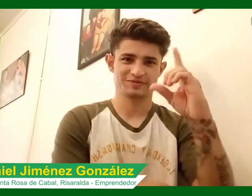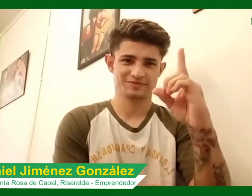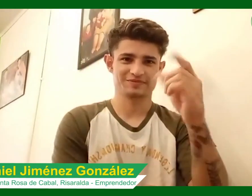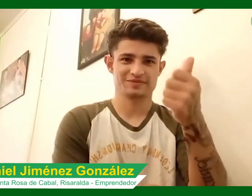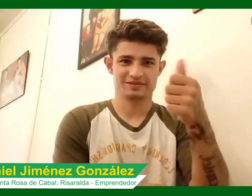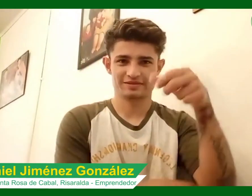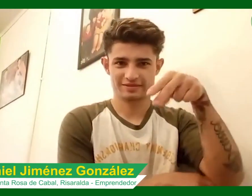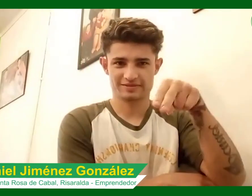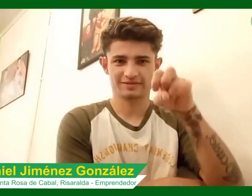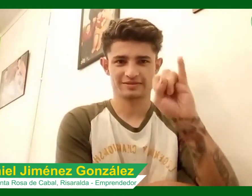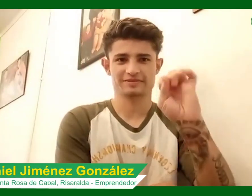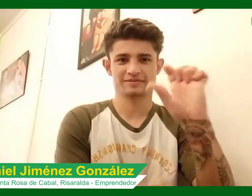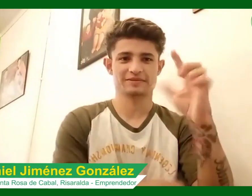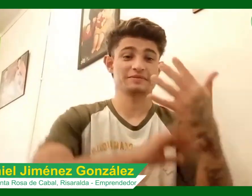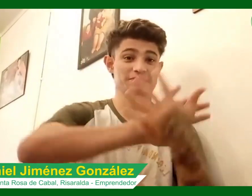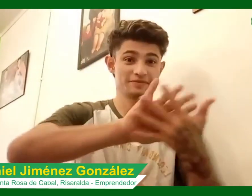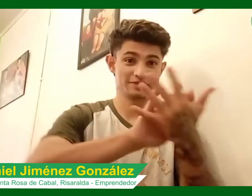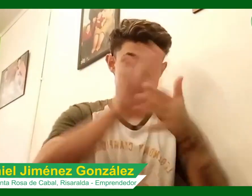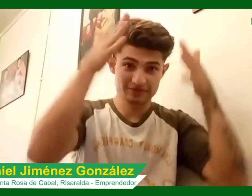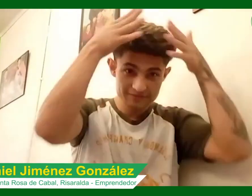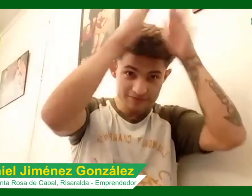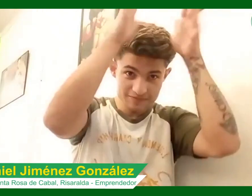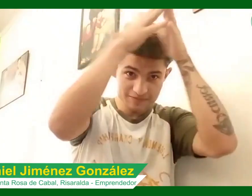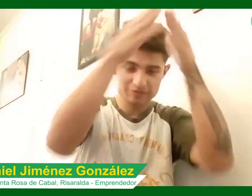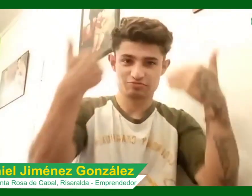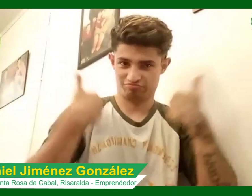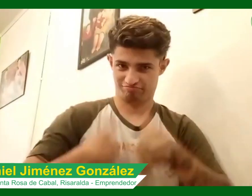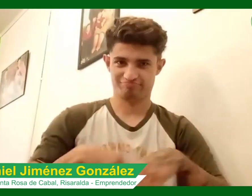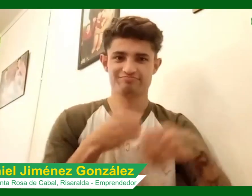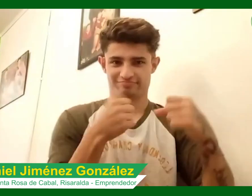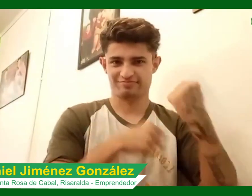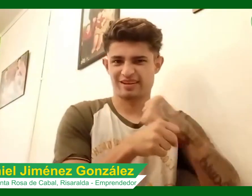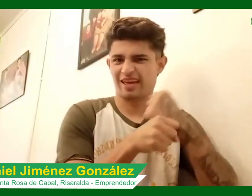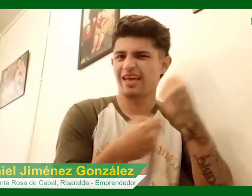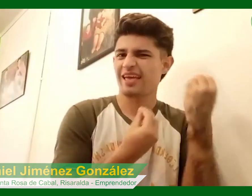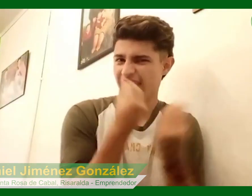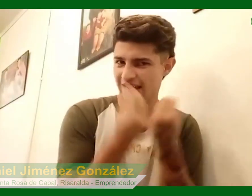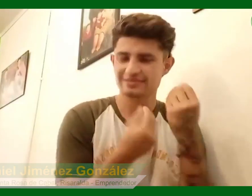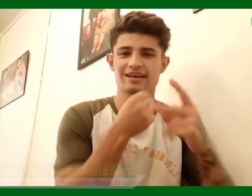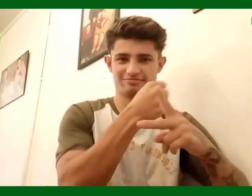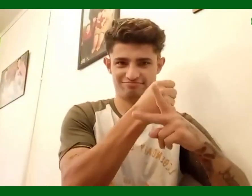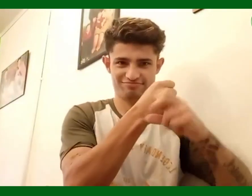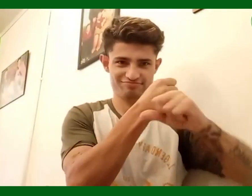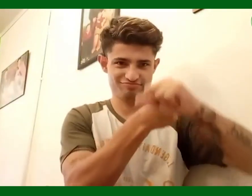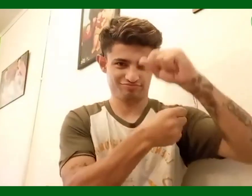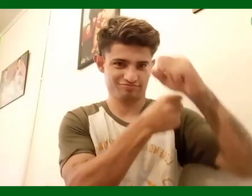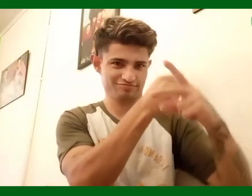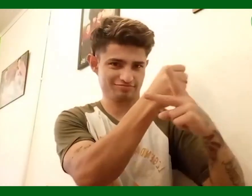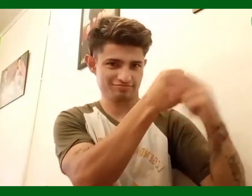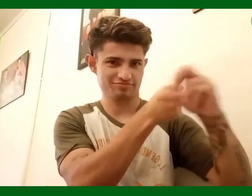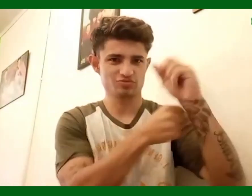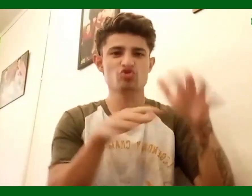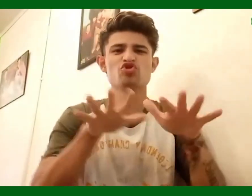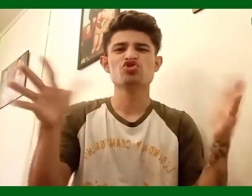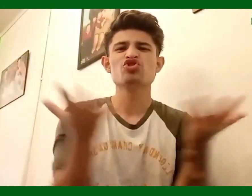Perfecto. Mucho gusto. Yo soy Daniel, esta es mi seña. Y trabajo en Barbersor,